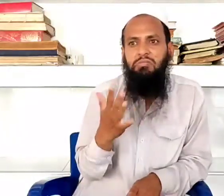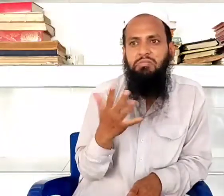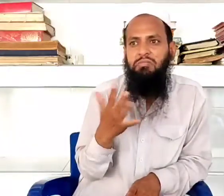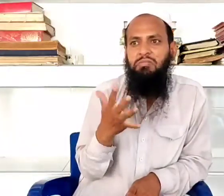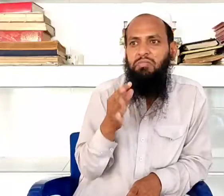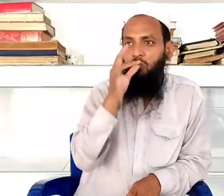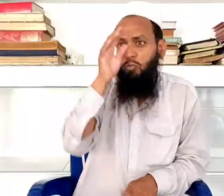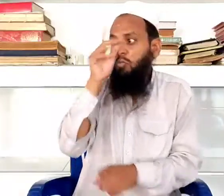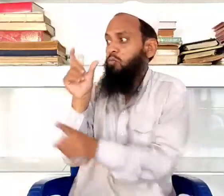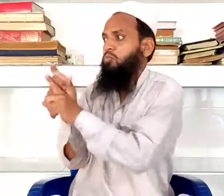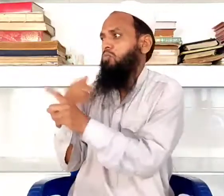ਖਸਮਾਂ ਨੇ ਬੰਦਾ ਸਾਨੂੰ